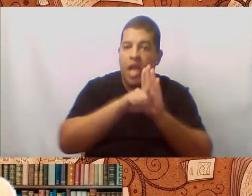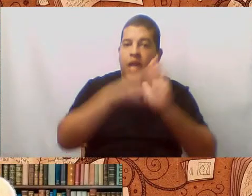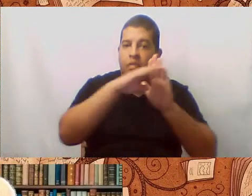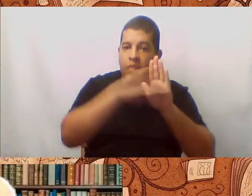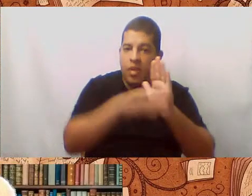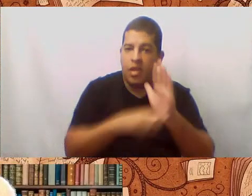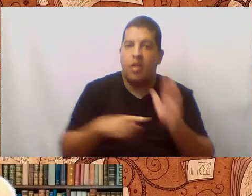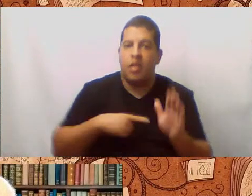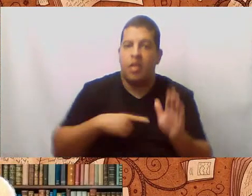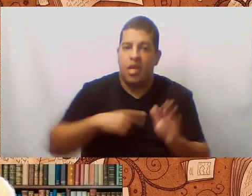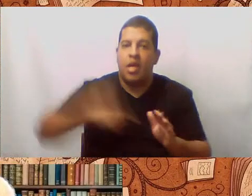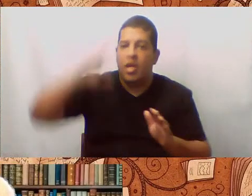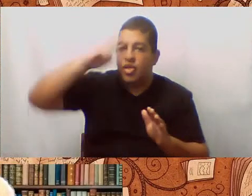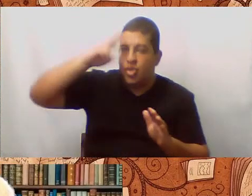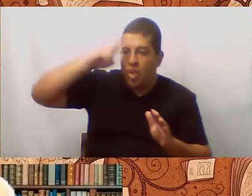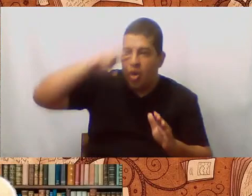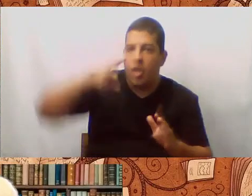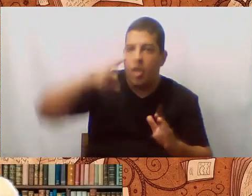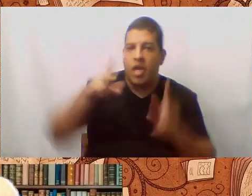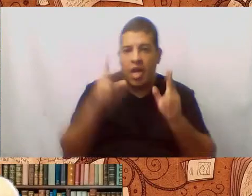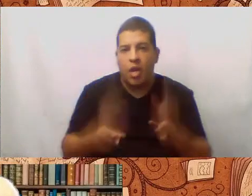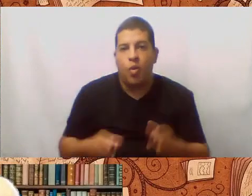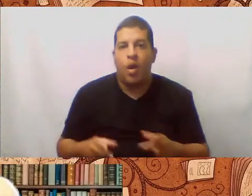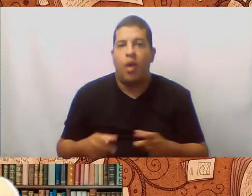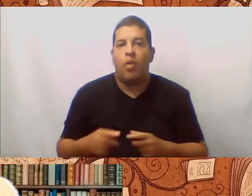como o feminicídio, pedofilia e etc.